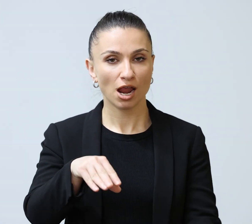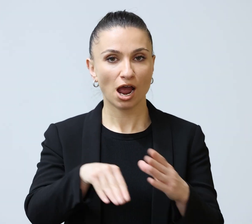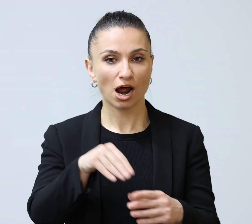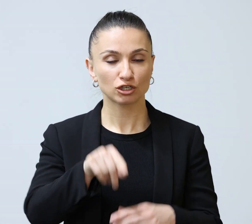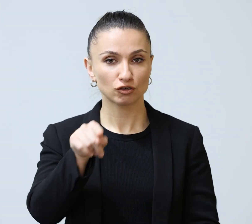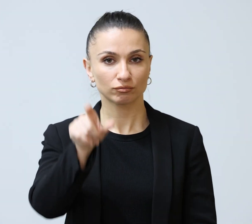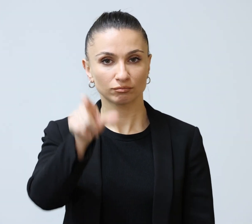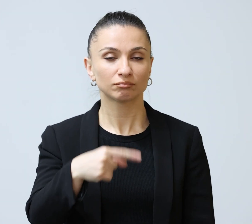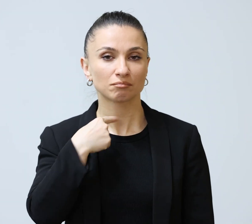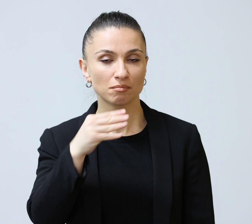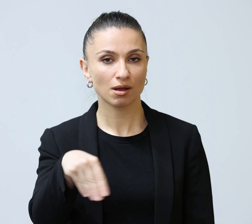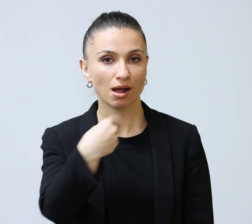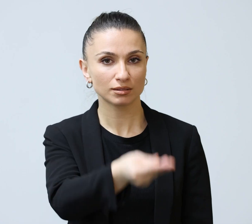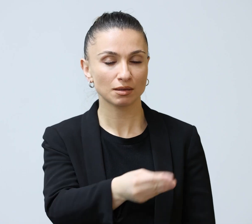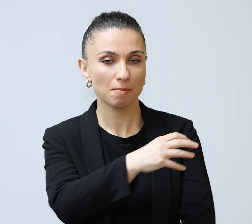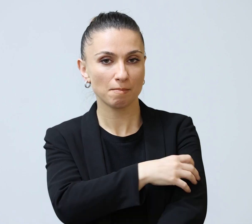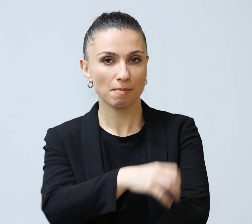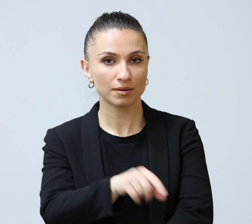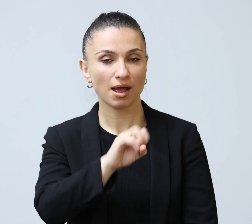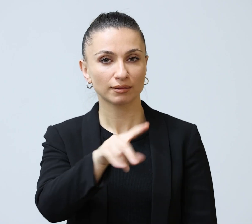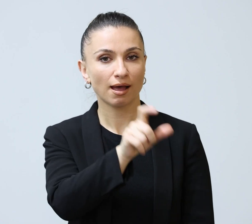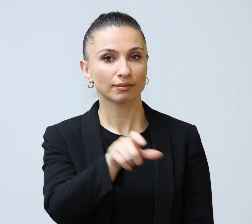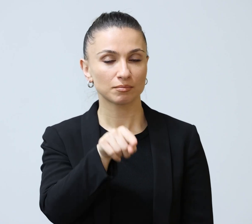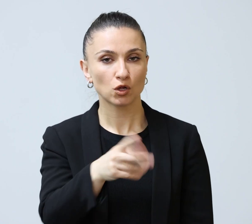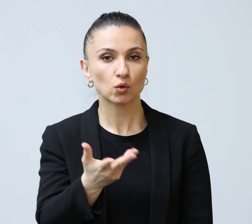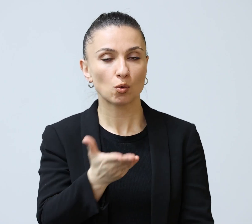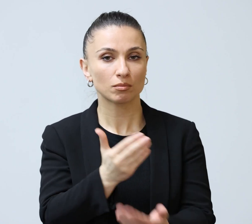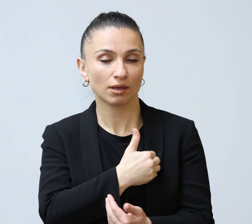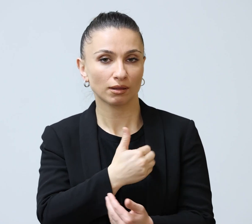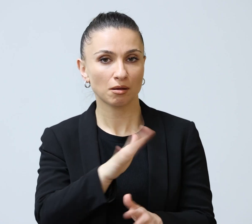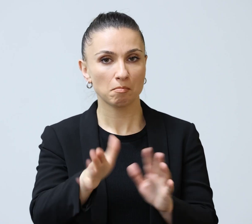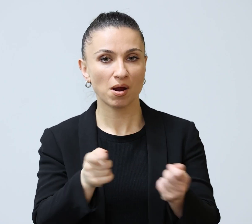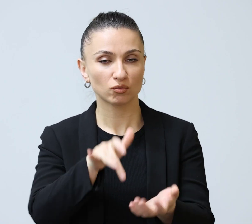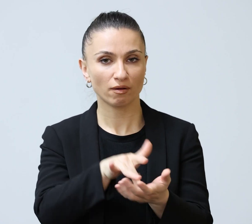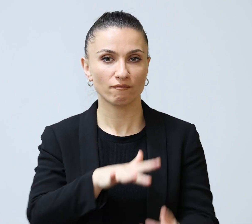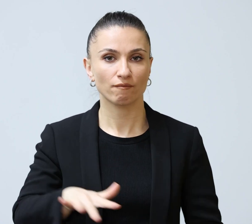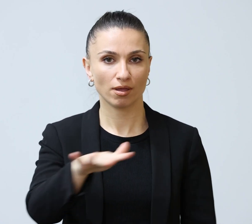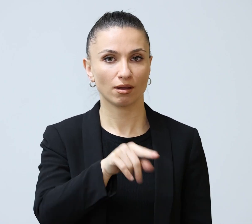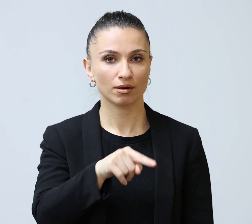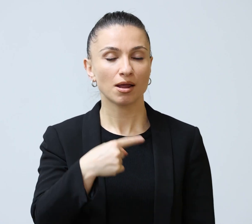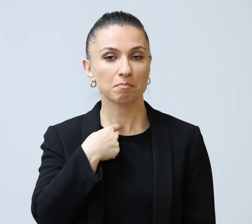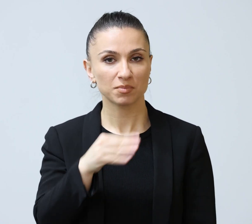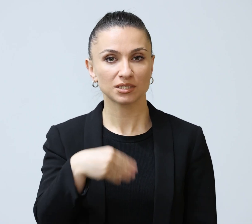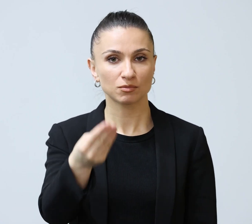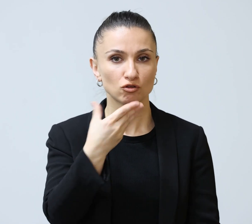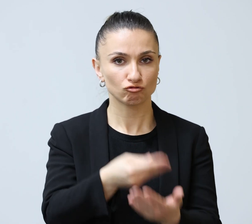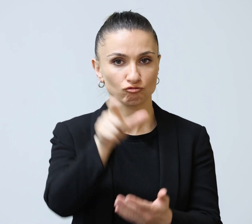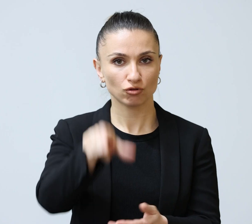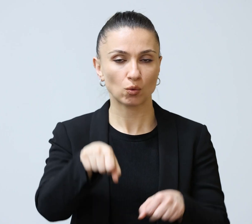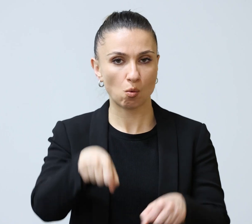երկիրը։ Քվեարկելը քո իրավունքն է։ Ընտրություններում հաղթած կուսակցությունը կամ անձը կառավարում է այն երկիրը,